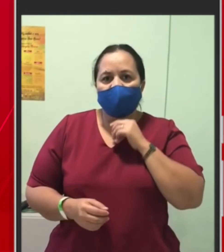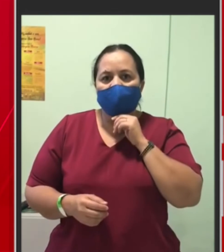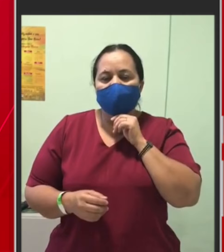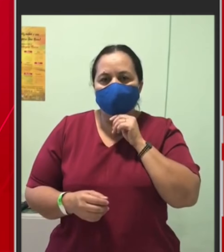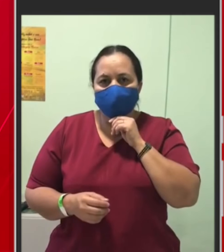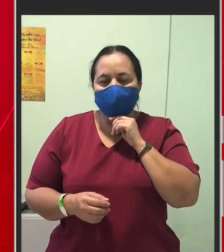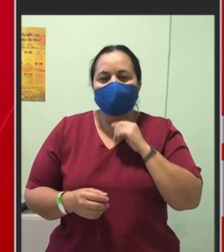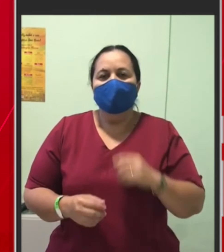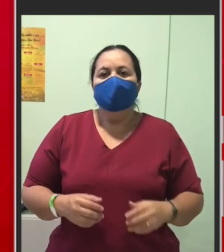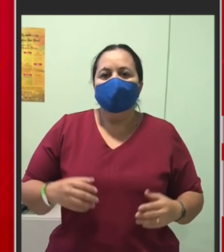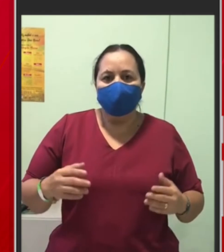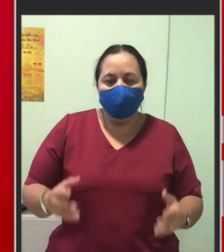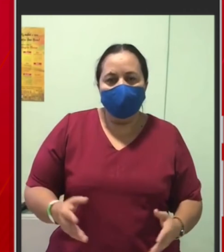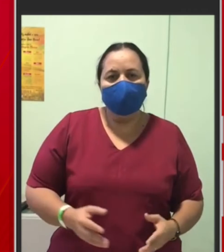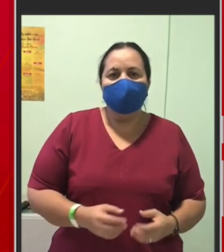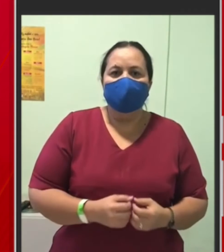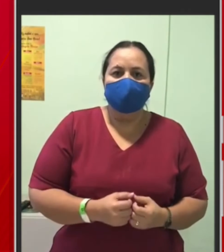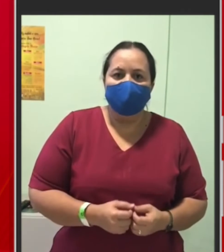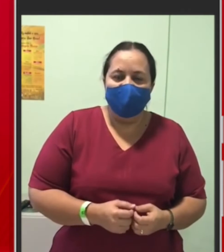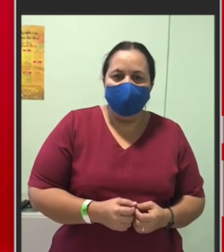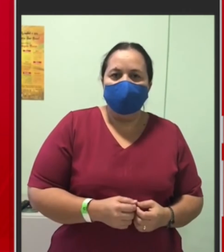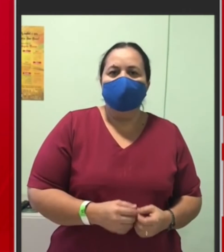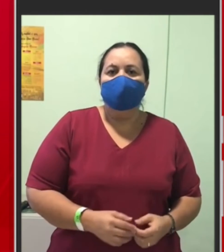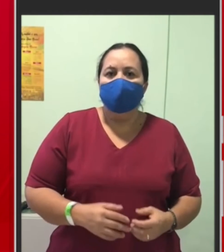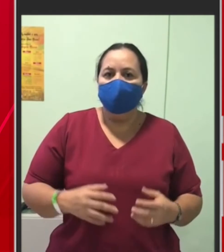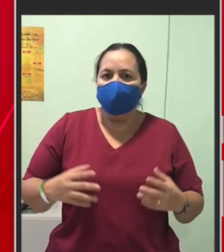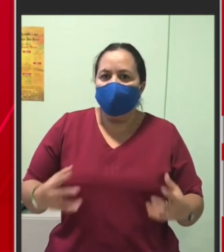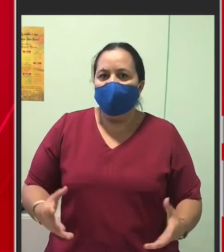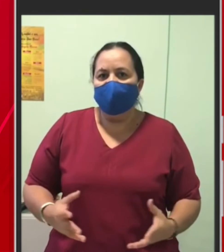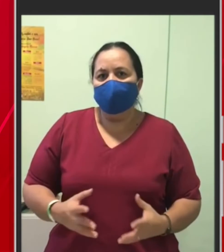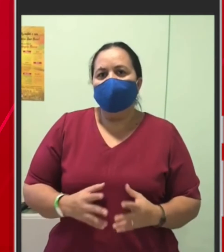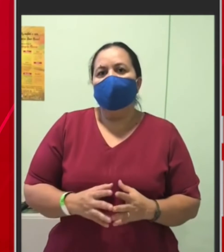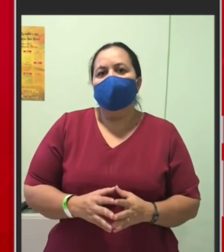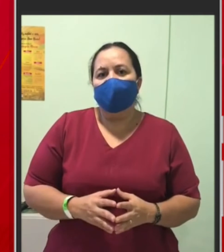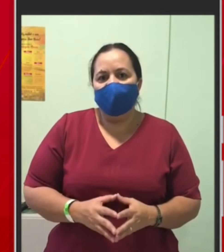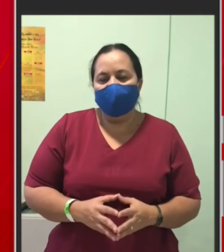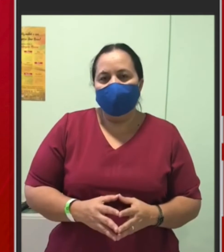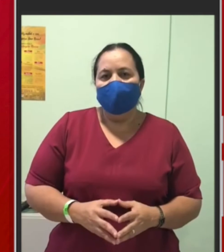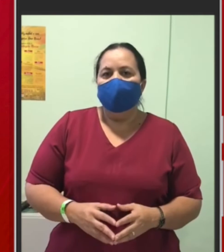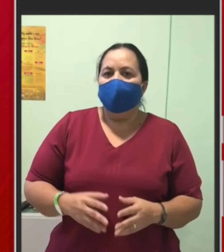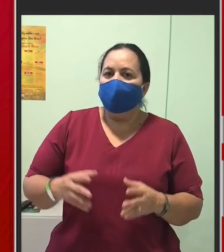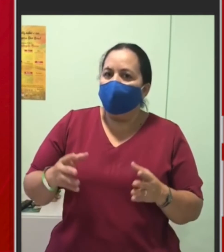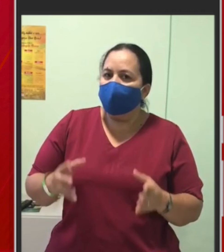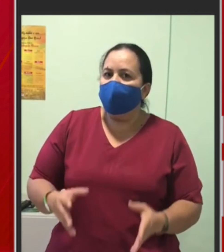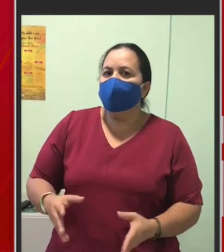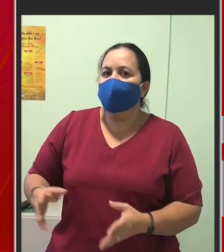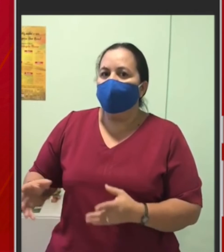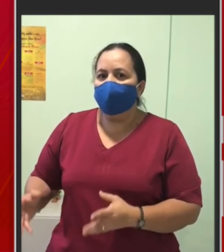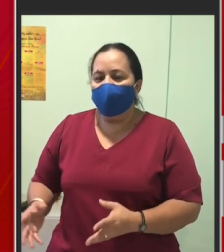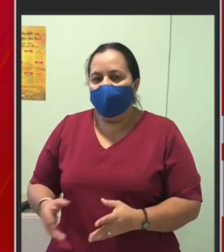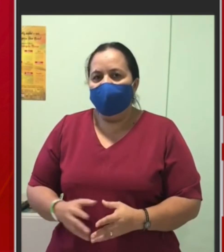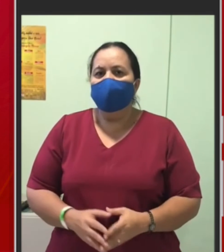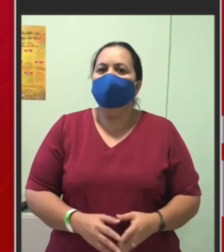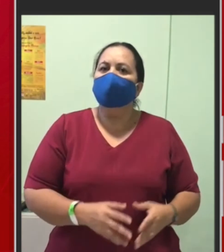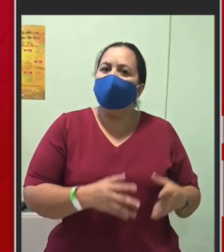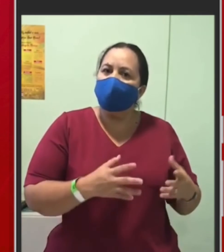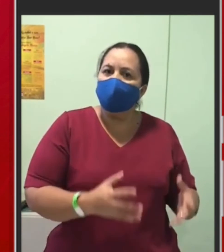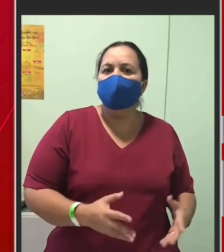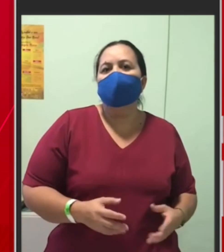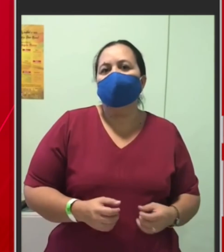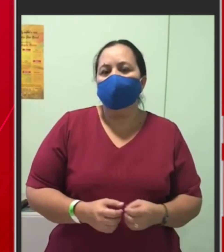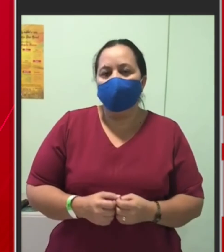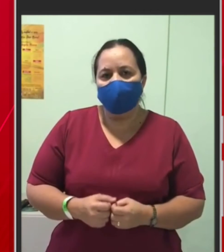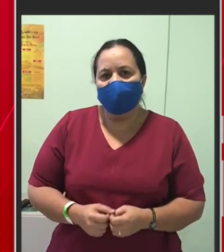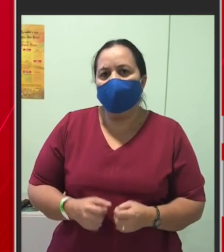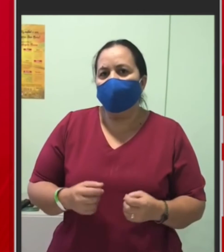Queremos contar com o apoio de todos os deputados, como toda a bancada, para que possamos aprovar e o